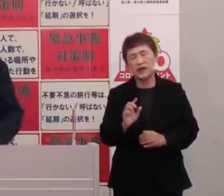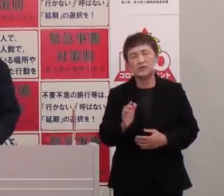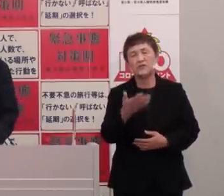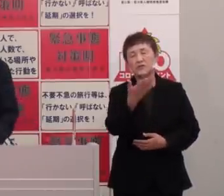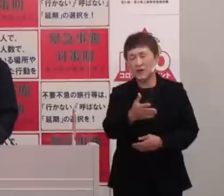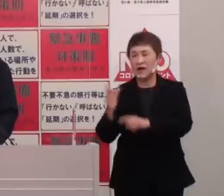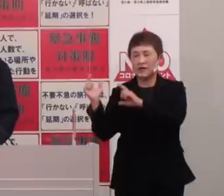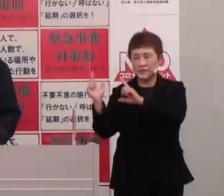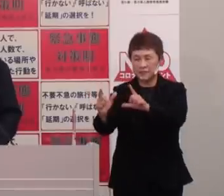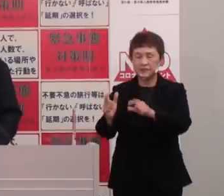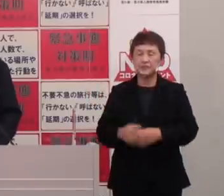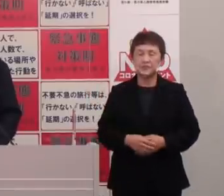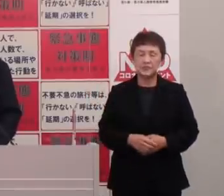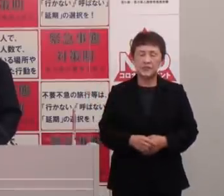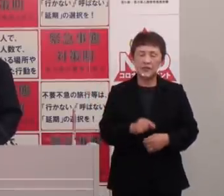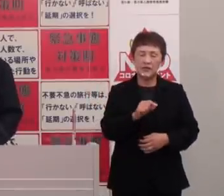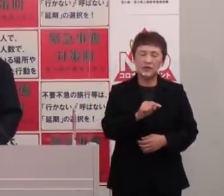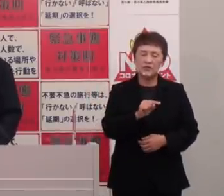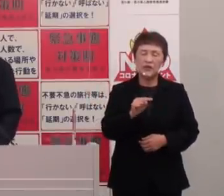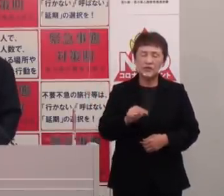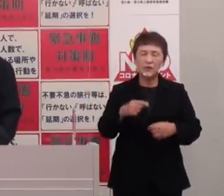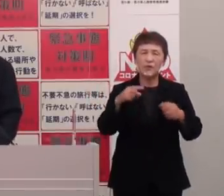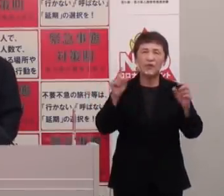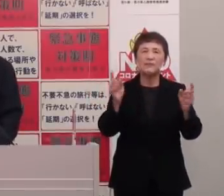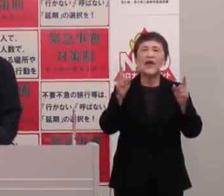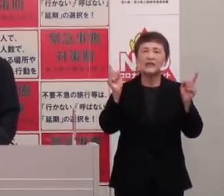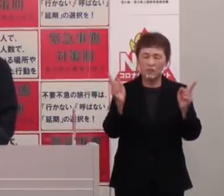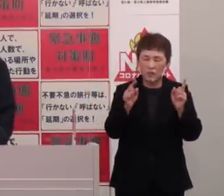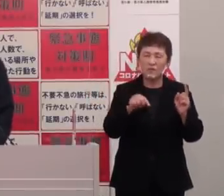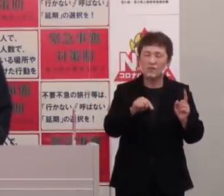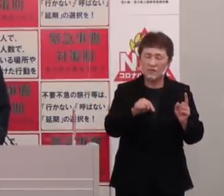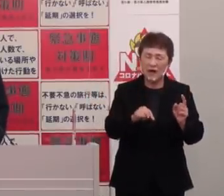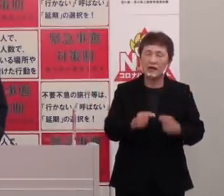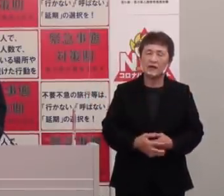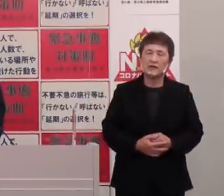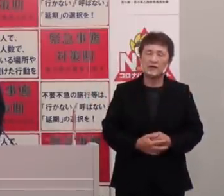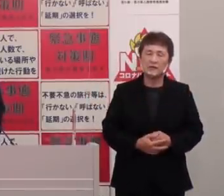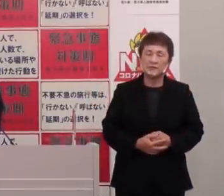個々のイベントについて、まあ